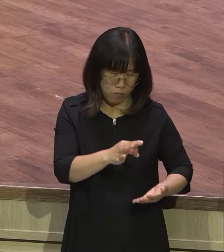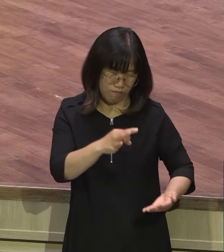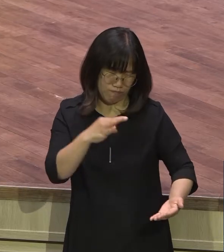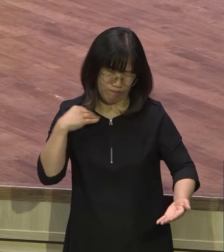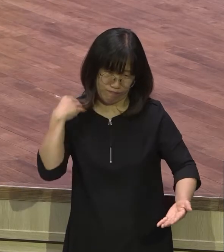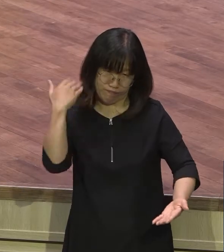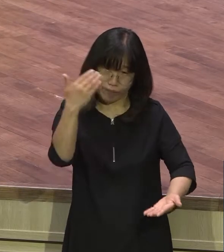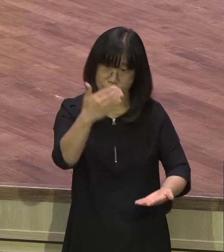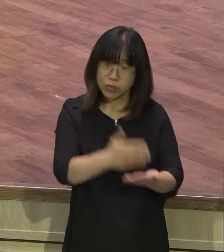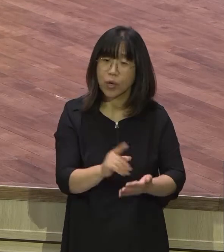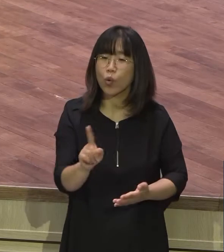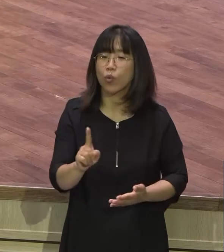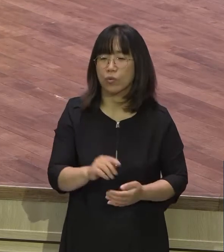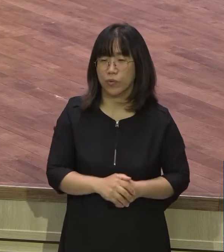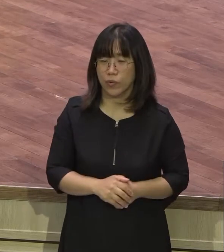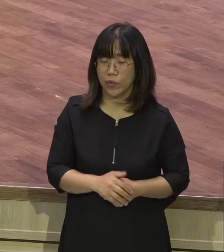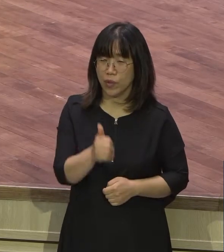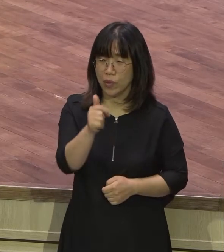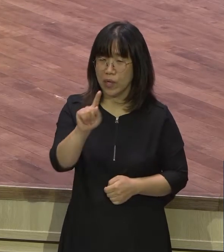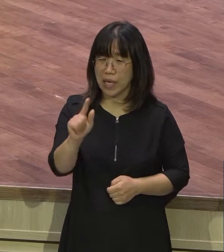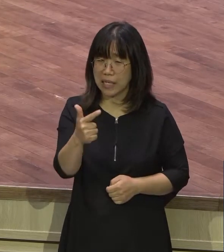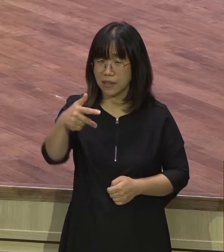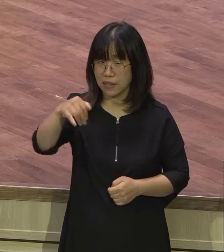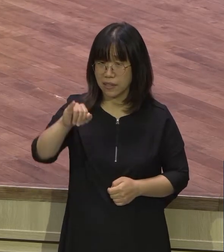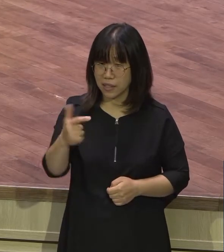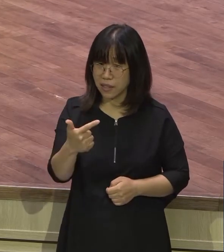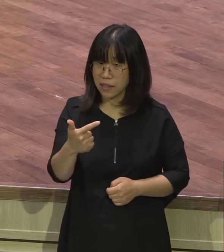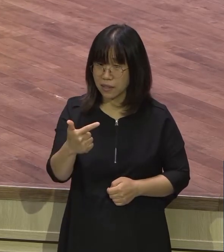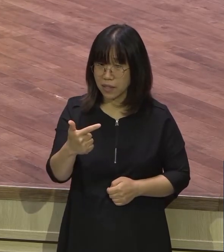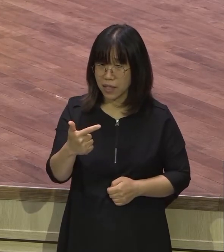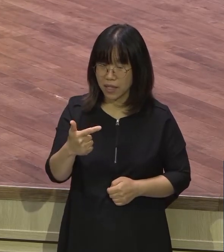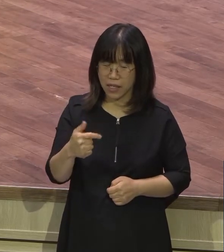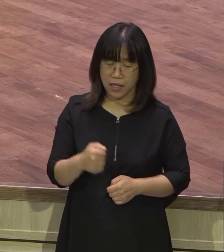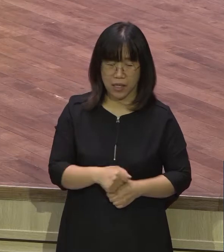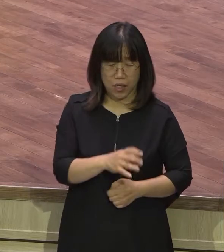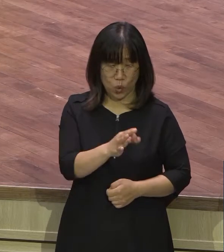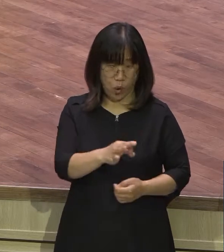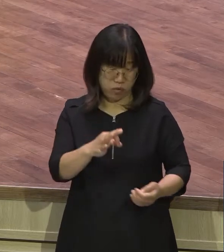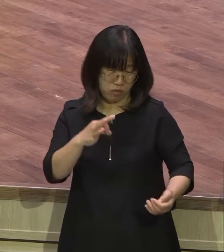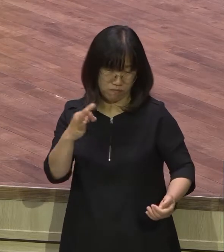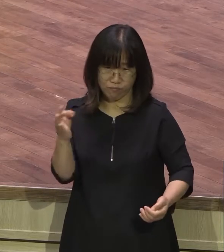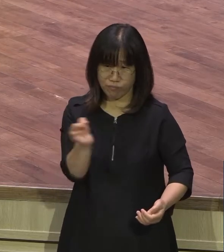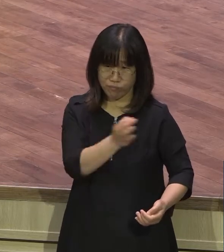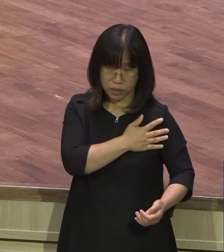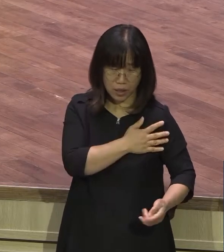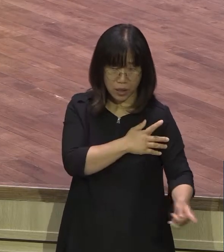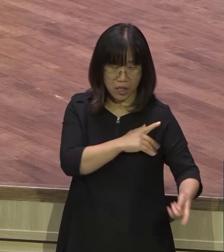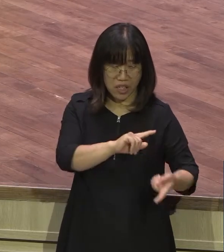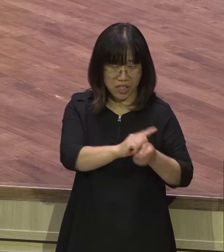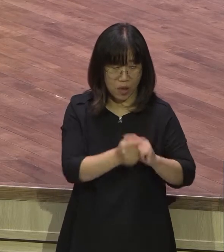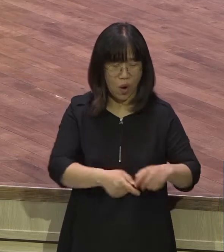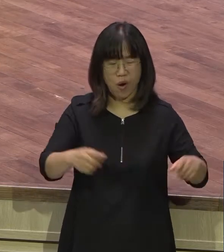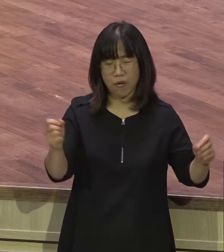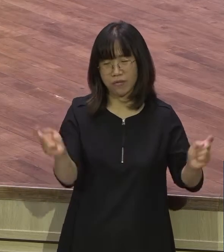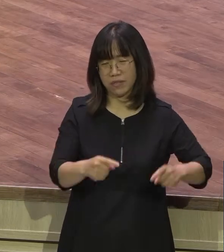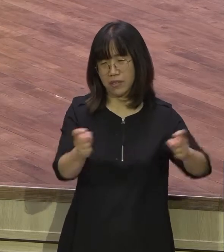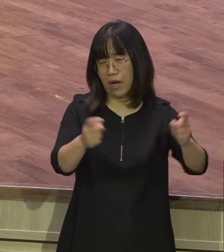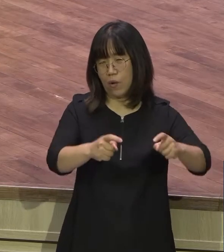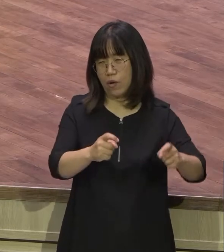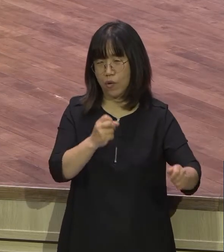저 한진구로 회장집 보세요 돈이 많으면 뭐합니까 서로 치고 박고 행적끼리 고수하고